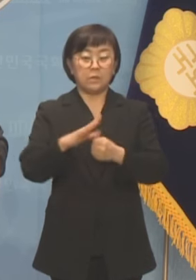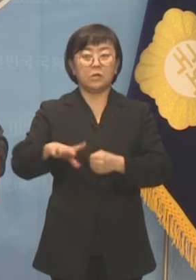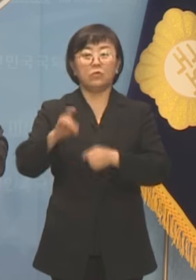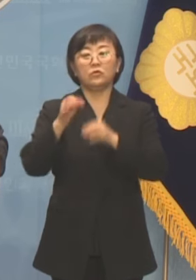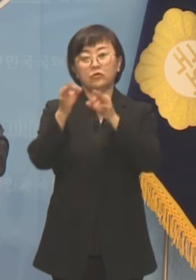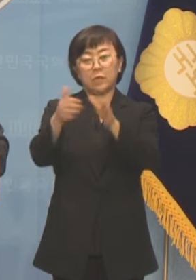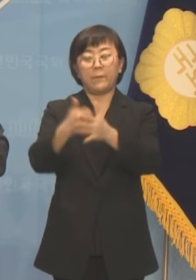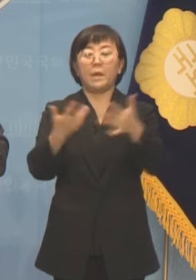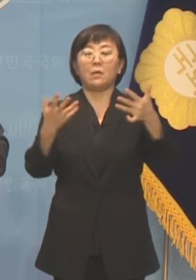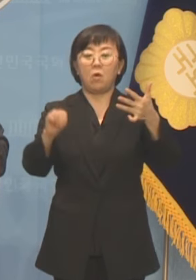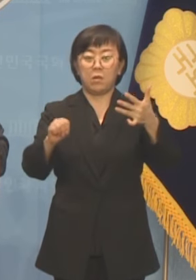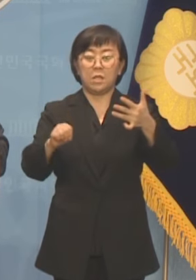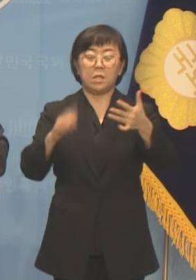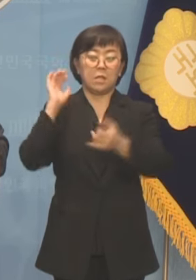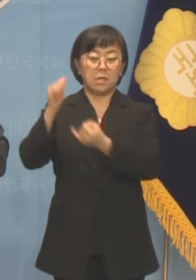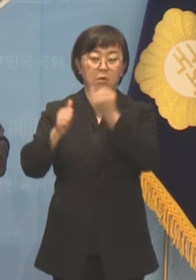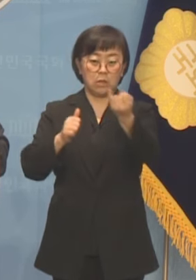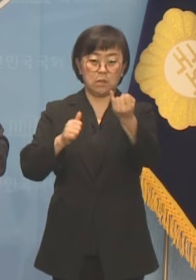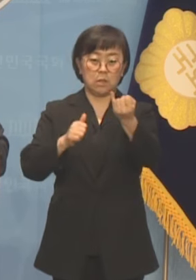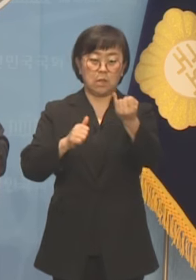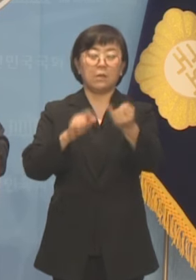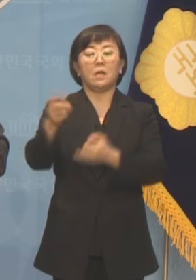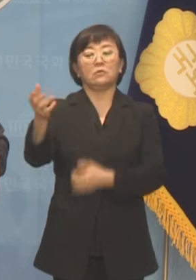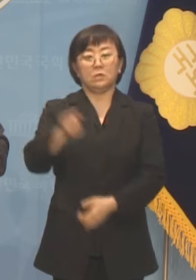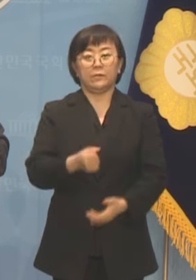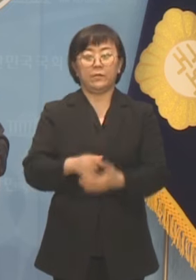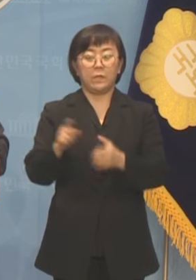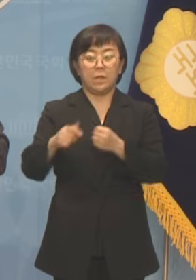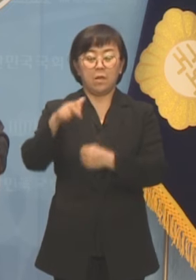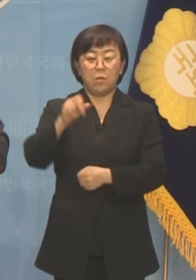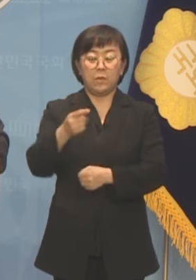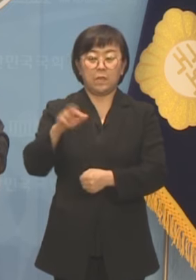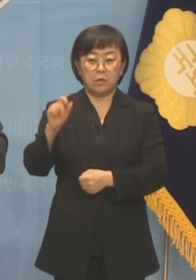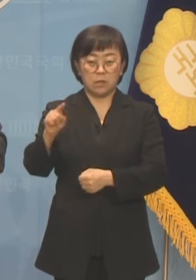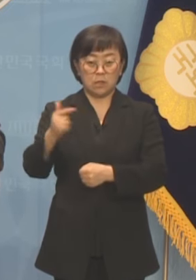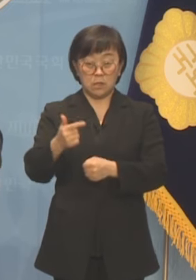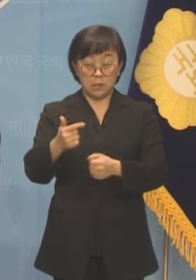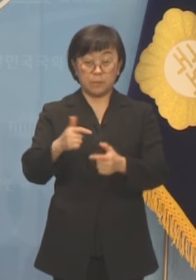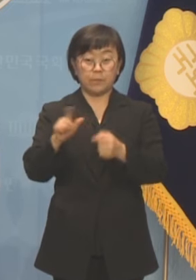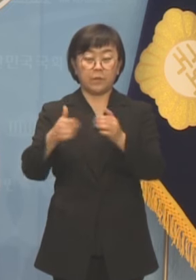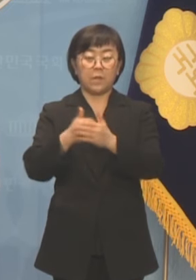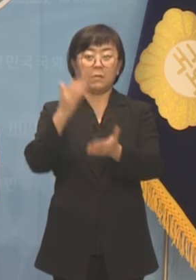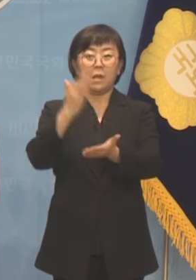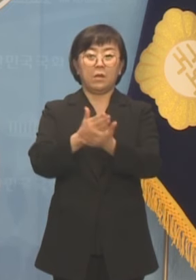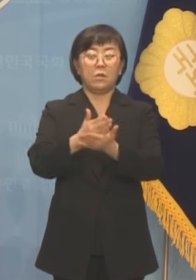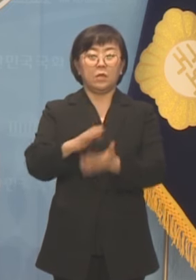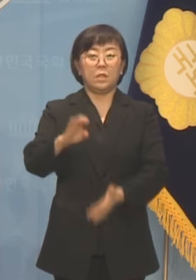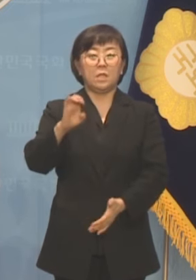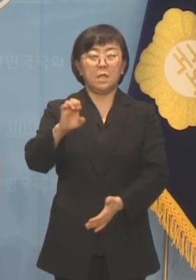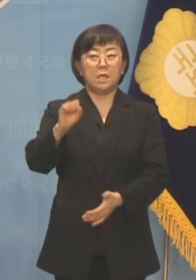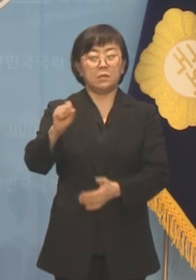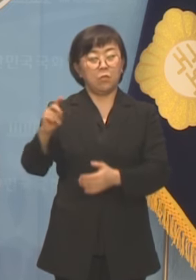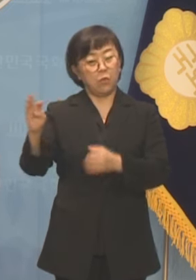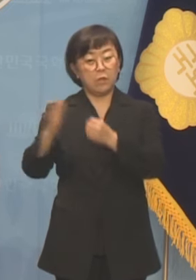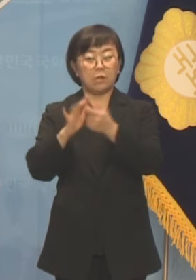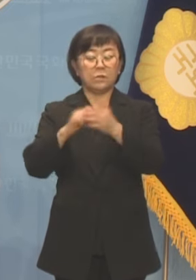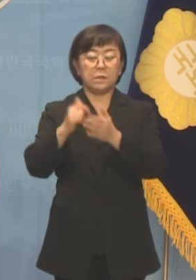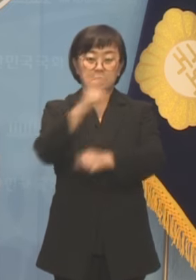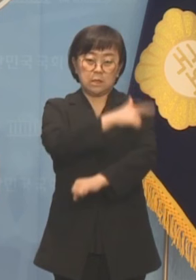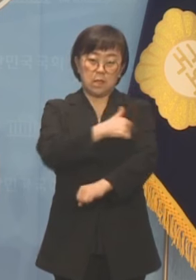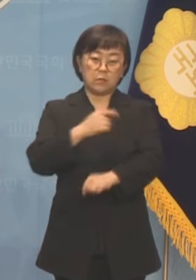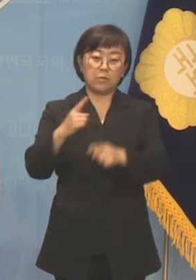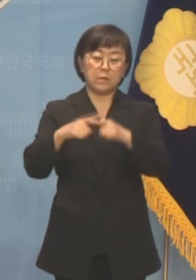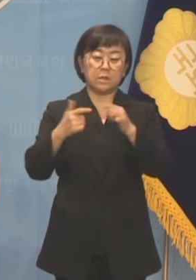투자자금 8억원은 김건 여사가 꾸어온 곳입니다 코바나 컨 코바나 컨텐츠 말고 ES 이사도 김건희여